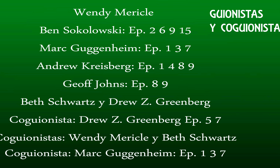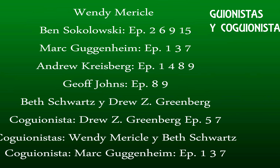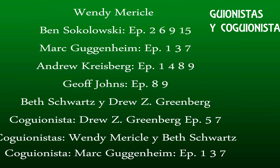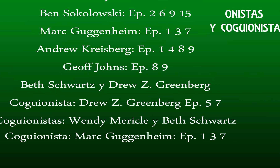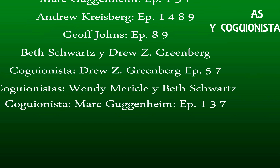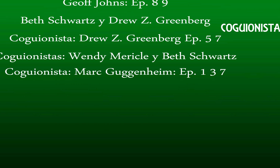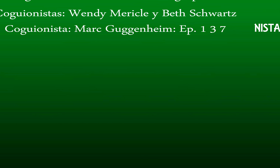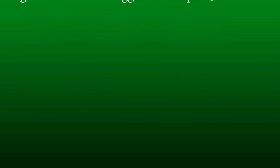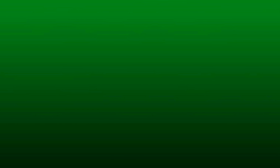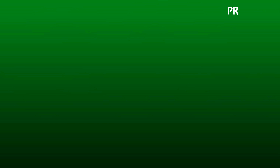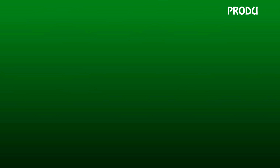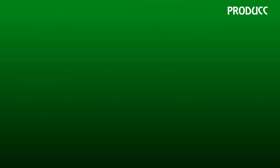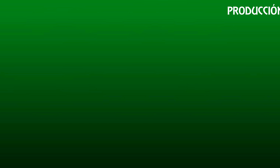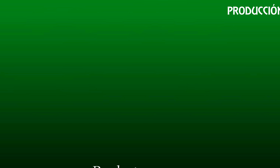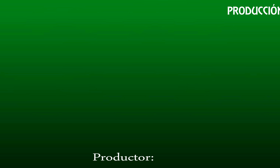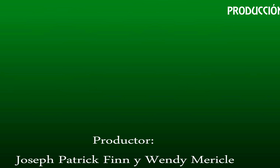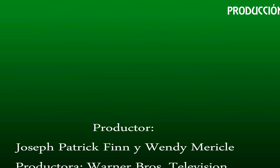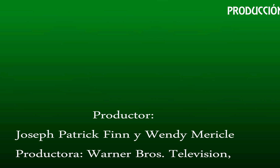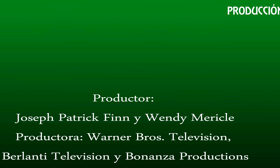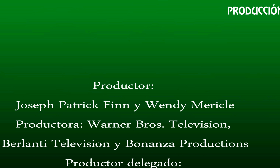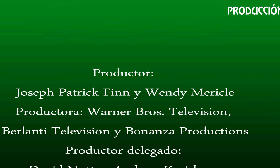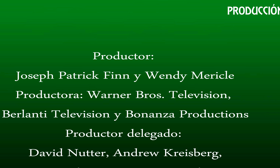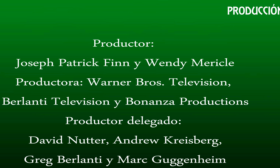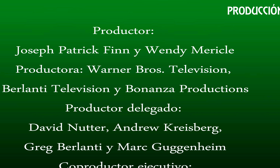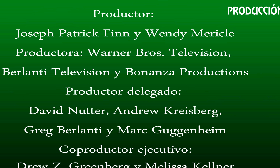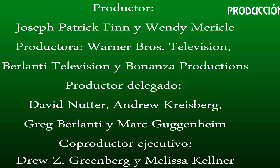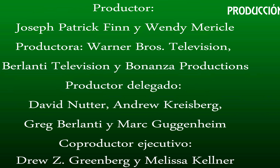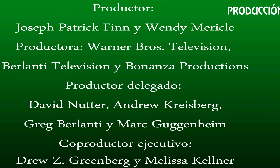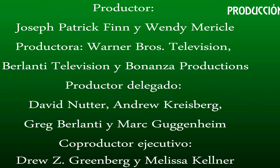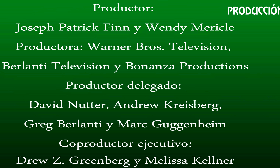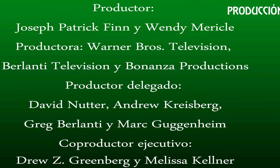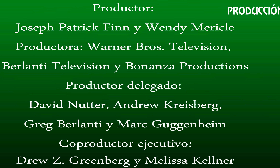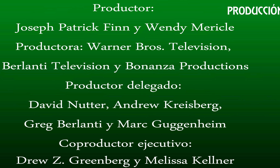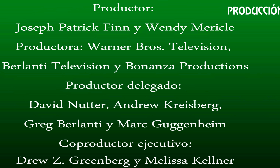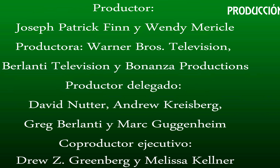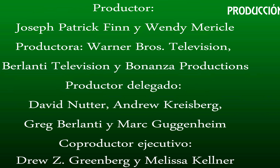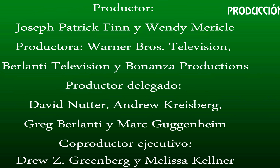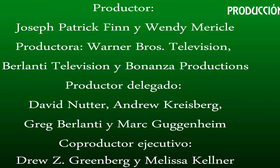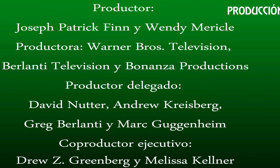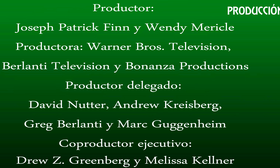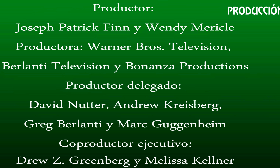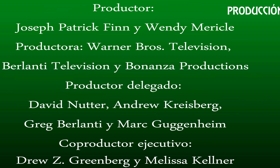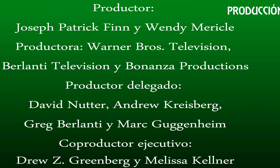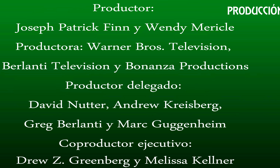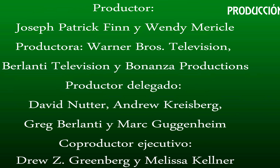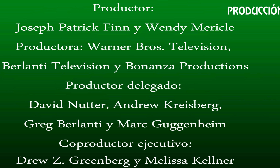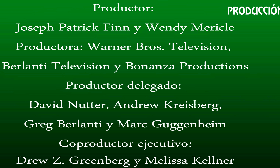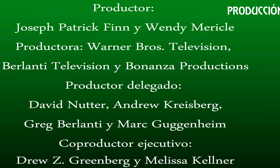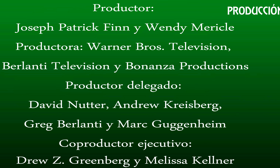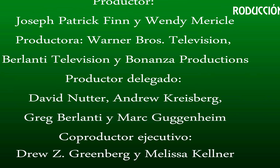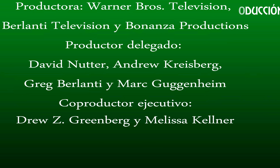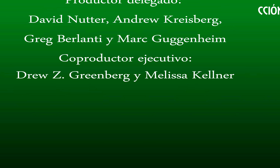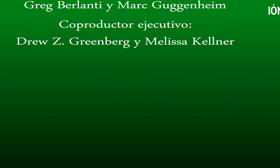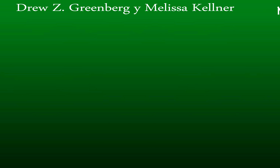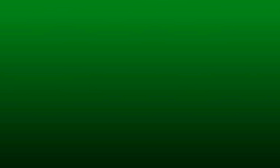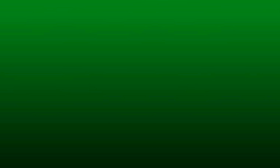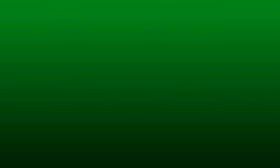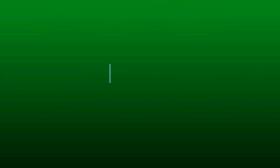primero ese, que veáis la serie y luego después si os ha molado que volváis a este vídeo Si ya la habéis visto, si habéis